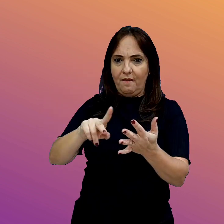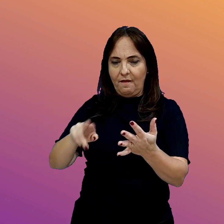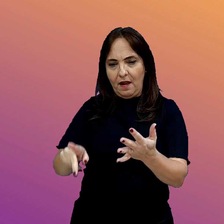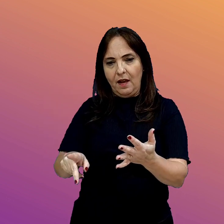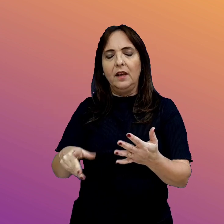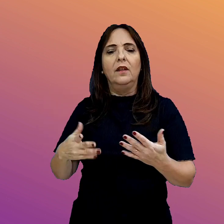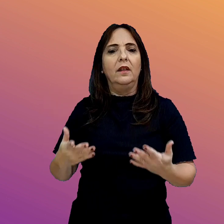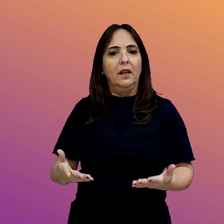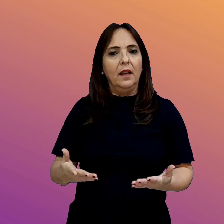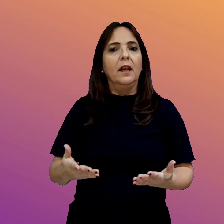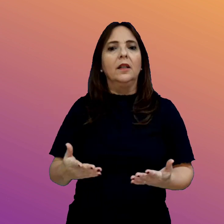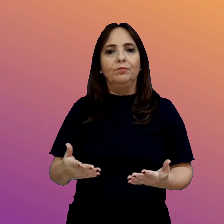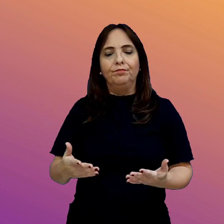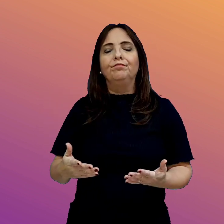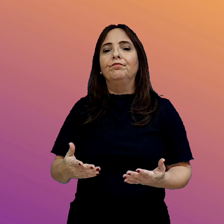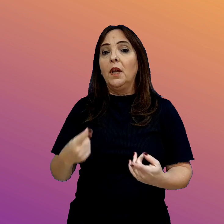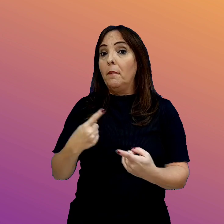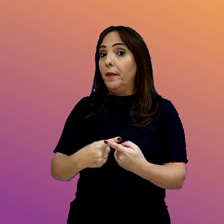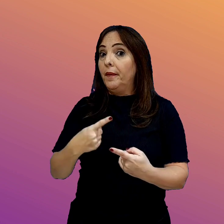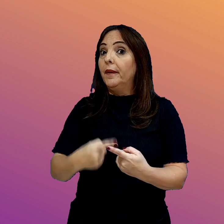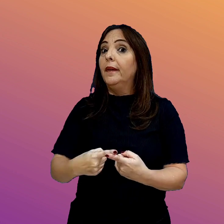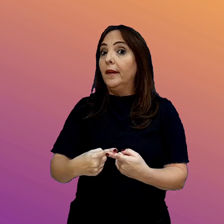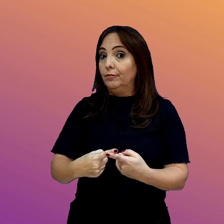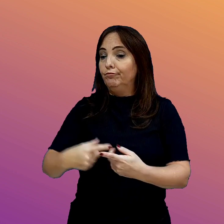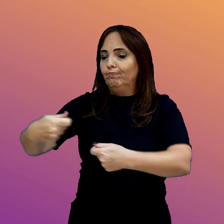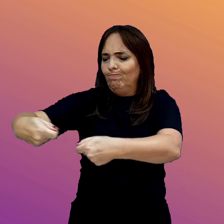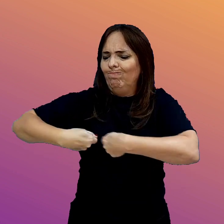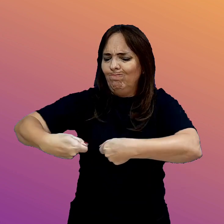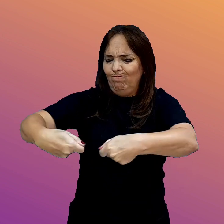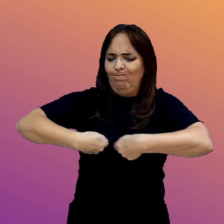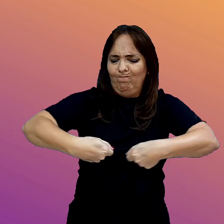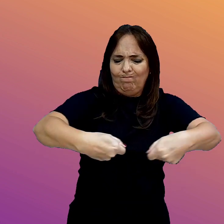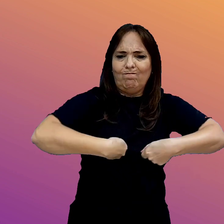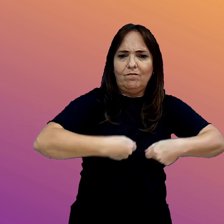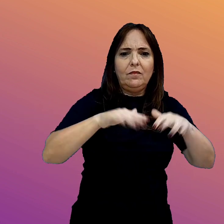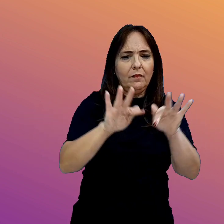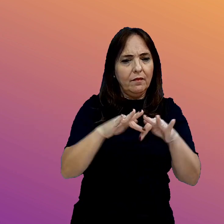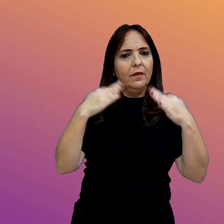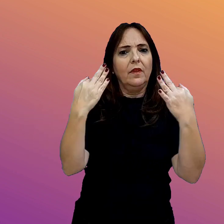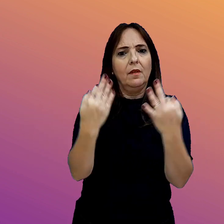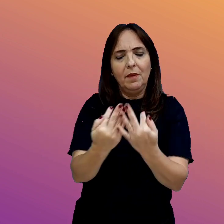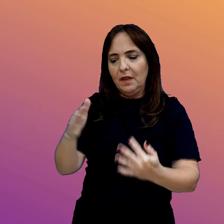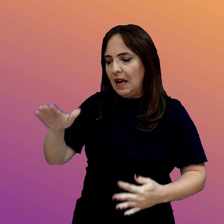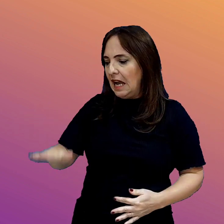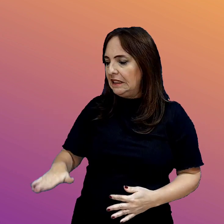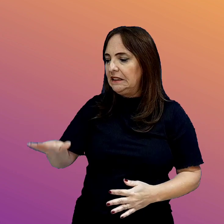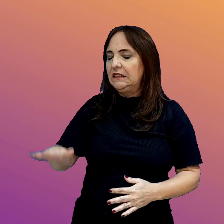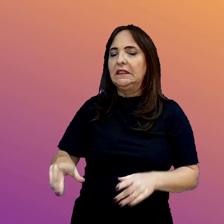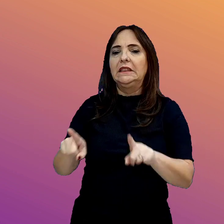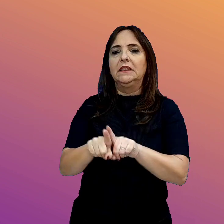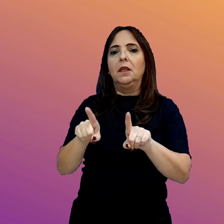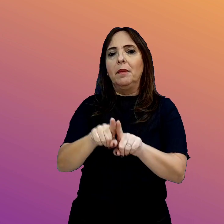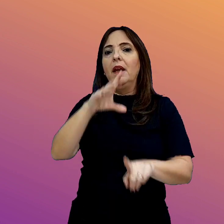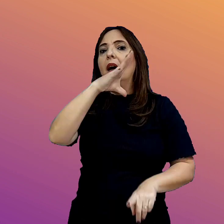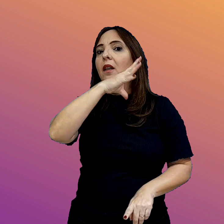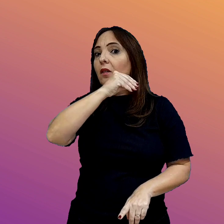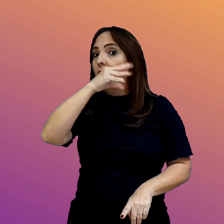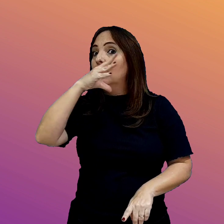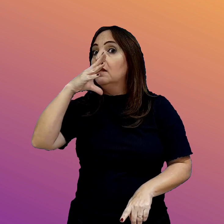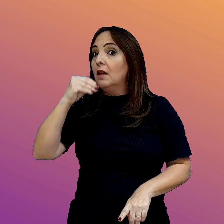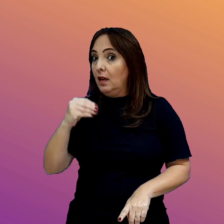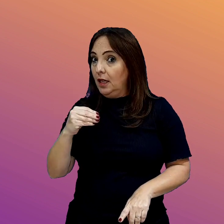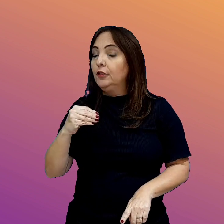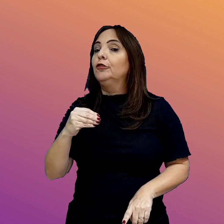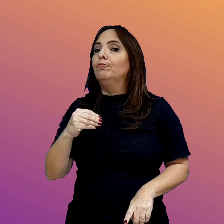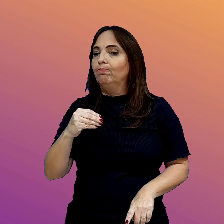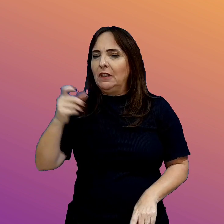que as famílias estão sofrendo ultimamente, as crianças se tornaram, crianças e adolescentes, o alvo mais preferido de Satanás.